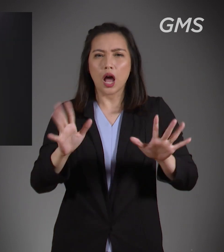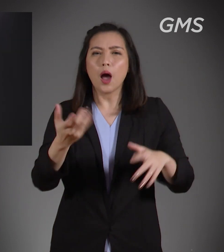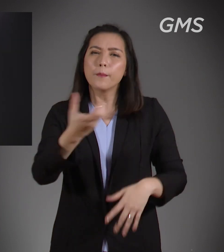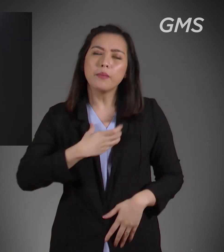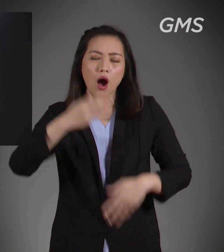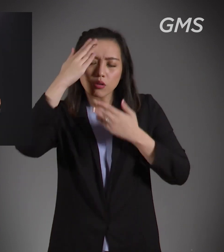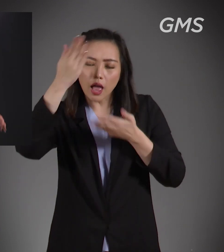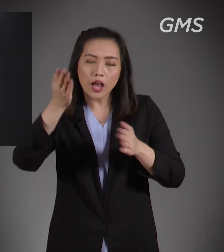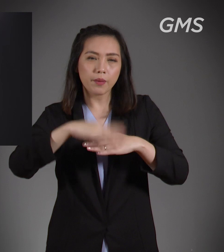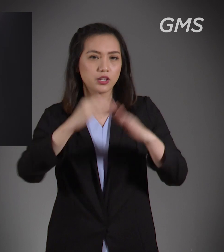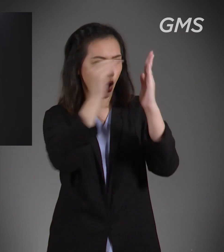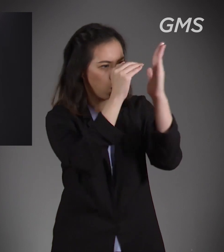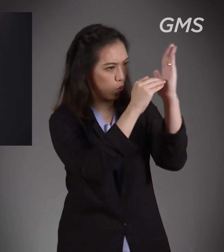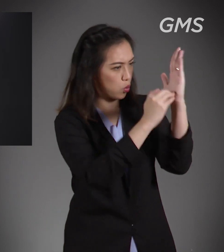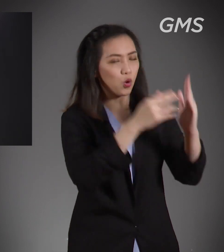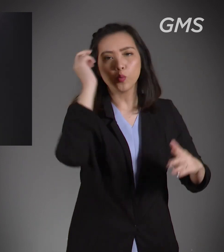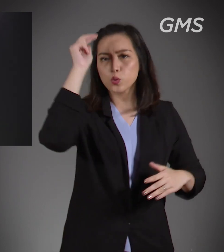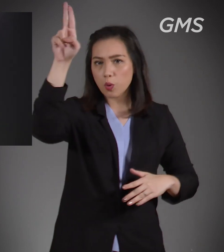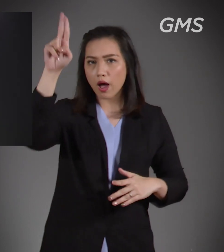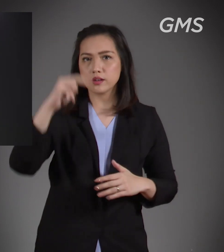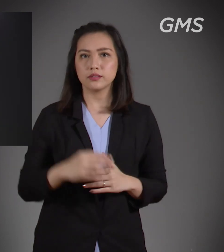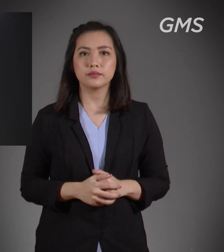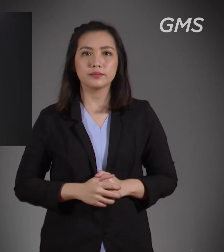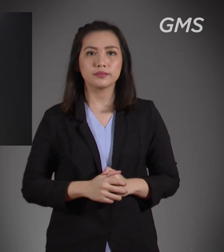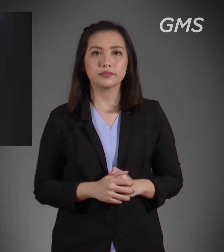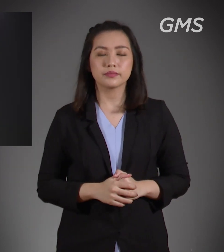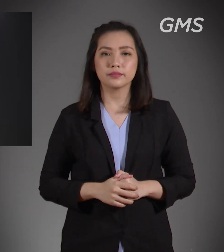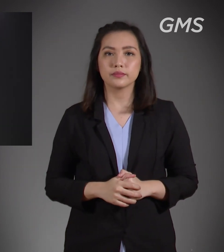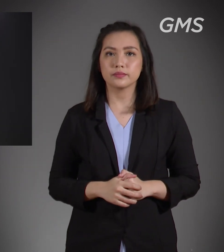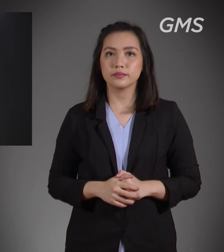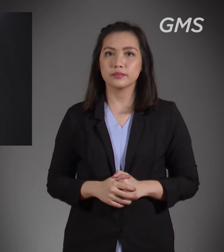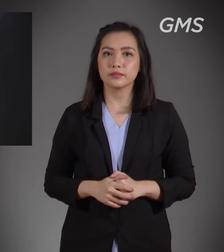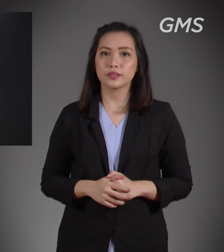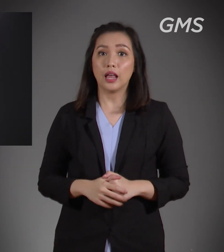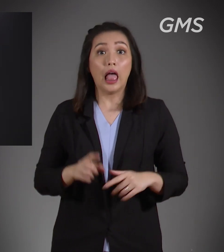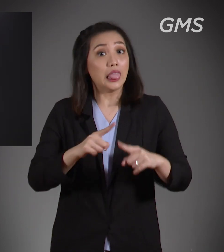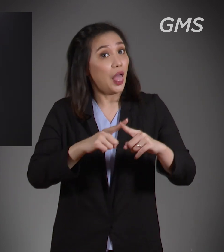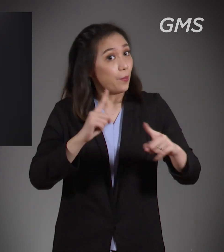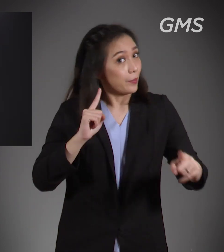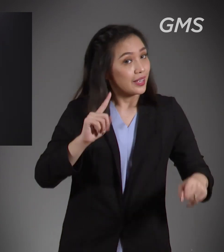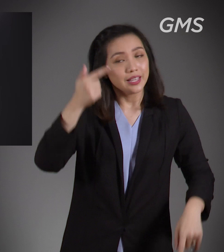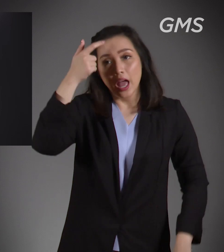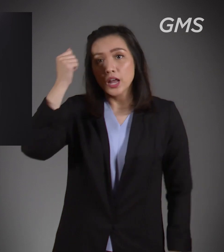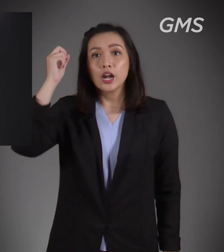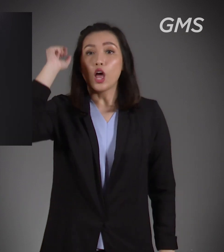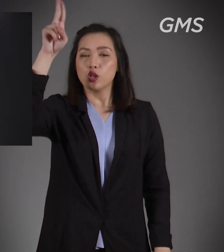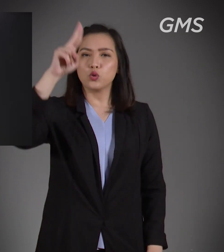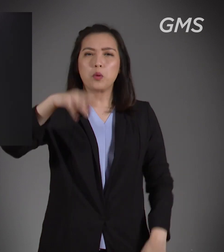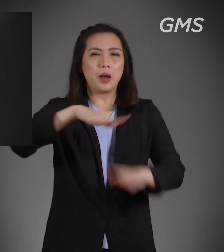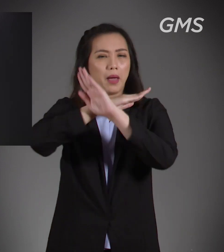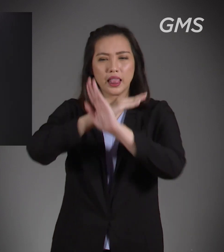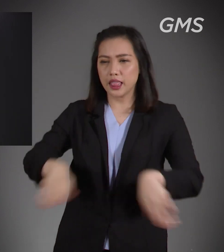Karena itu belum selesai. Hanya karena Tuhan itu membatalkan hukumannya, Rehabeam